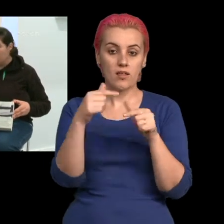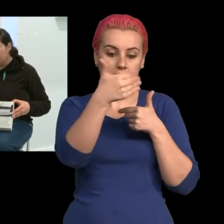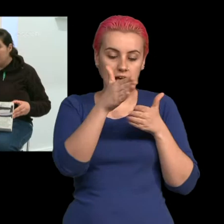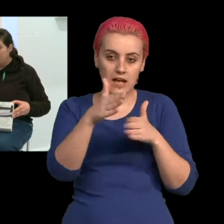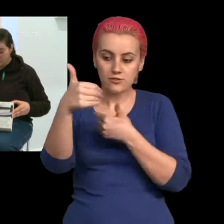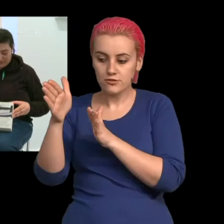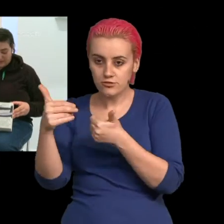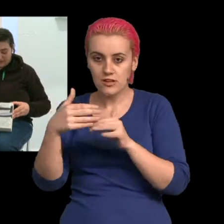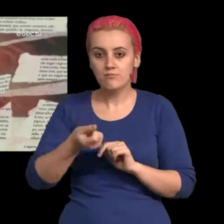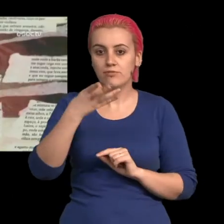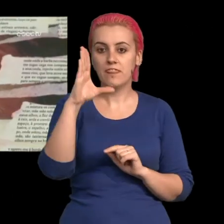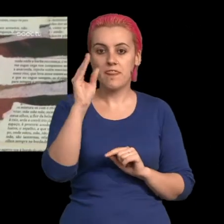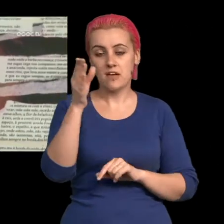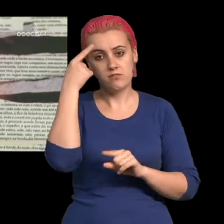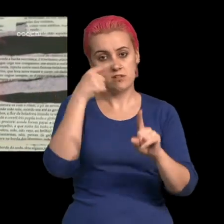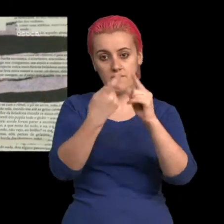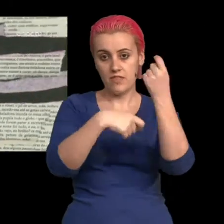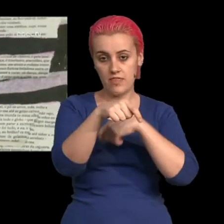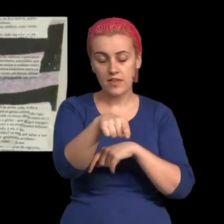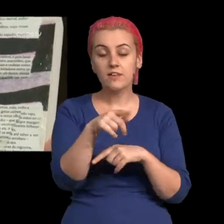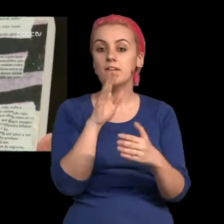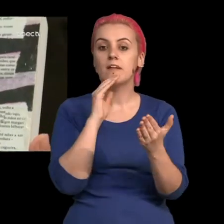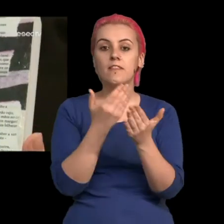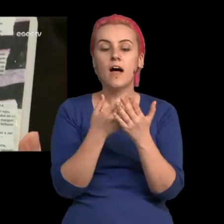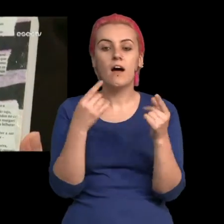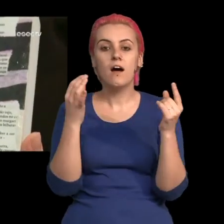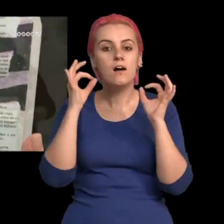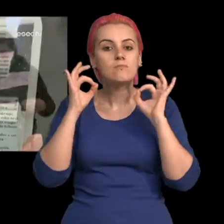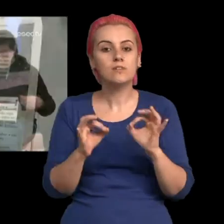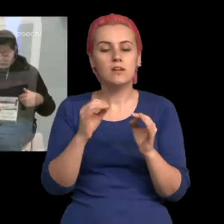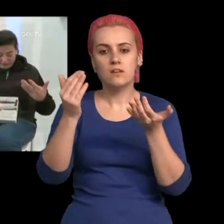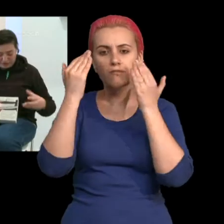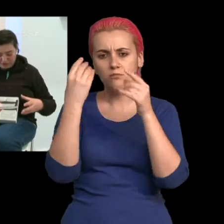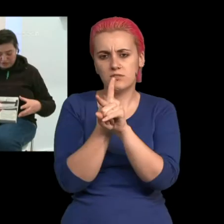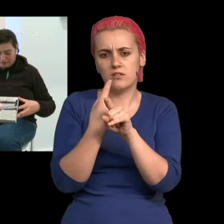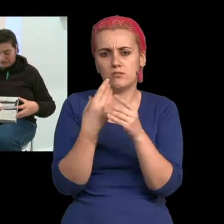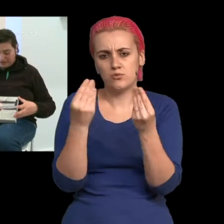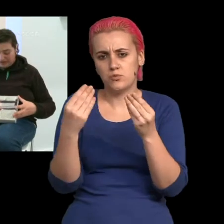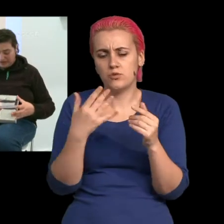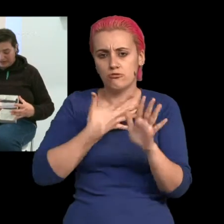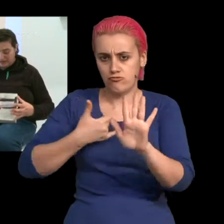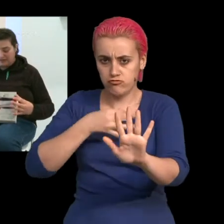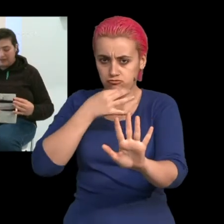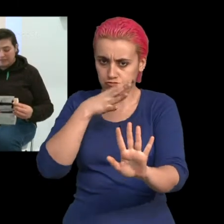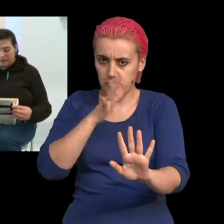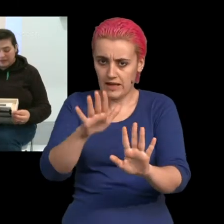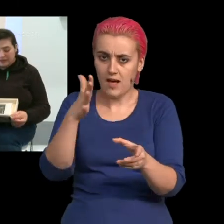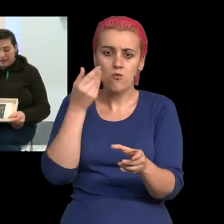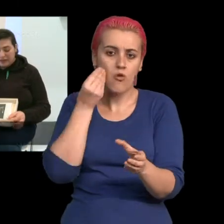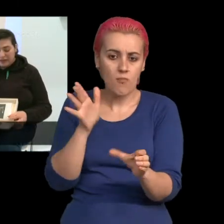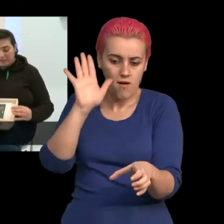caixas com distribuição comercial, que reuniam logo à partida um conjunto de informações, eu depois já falarei um bocadinho aqui da questão da